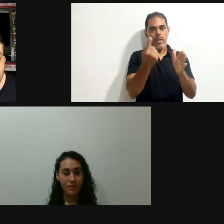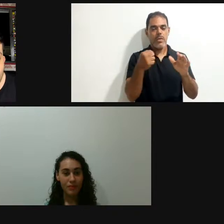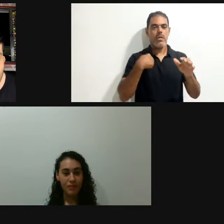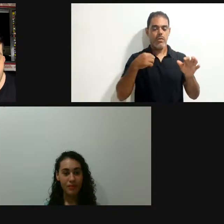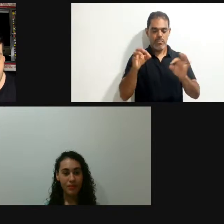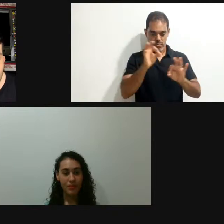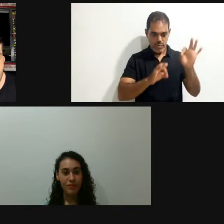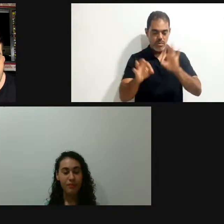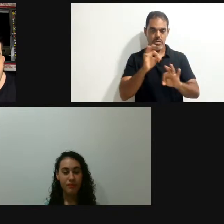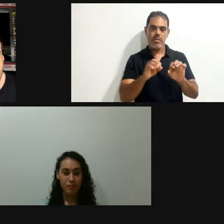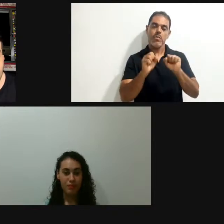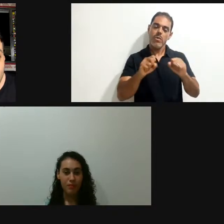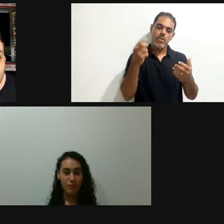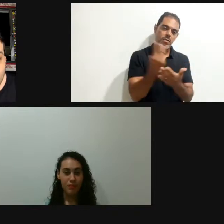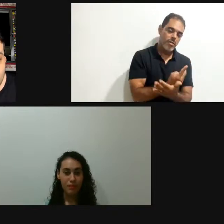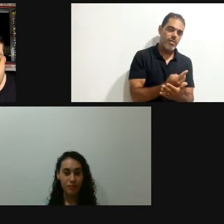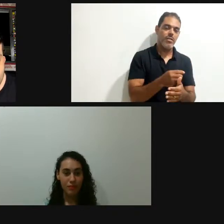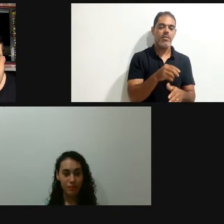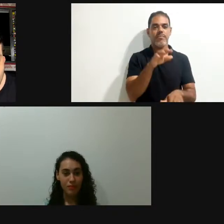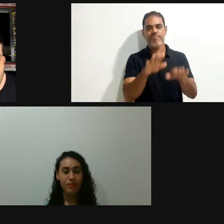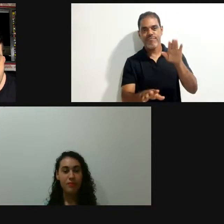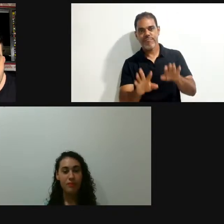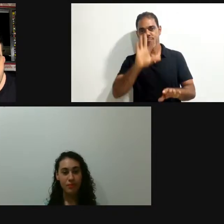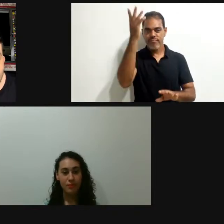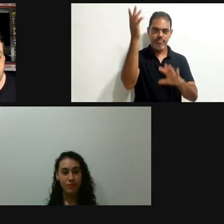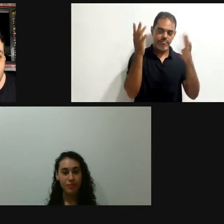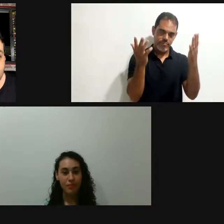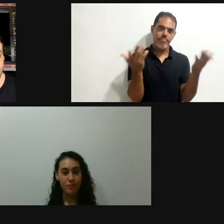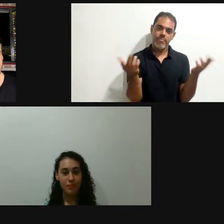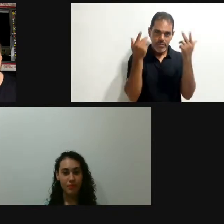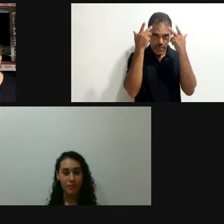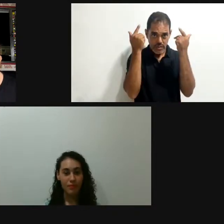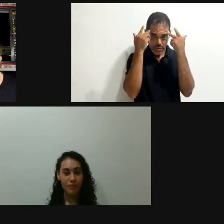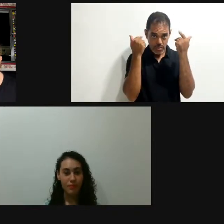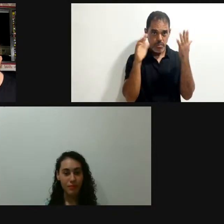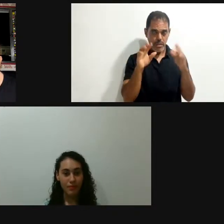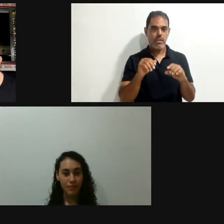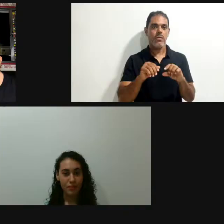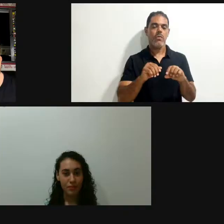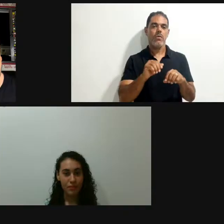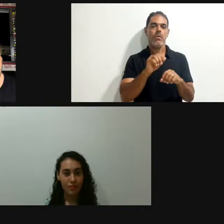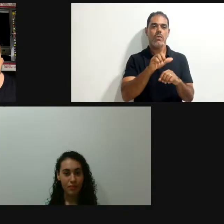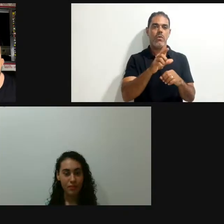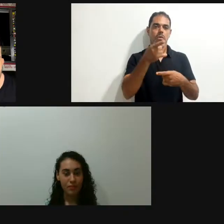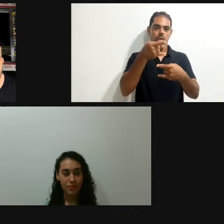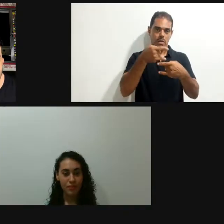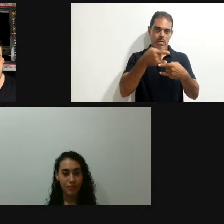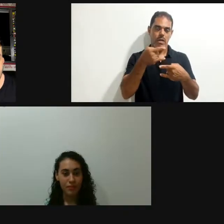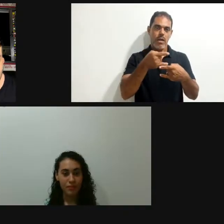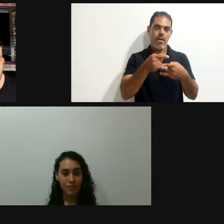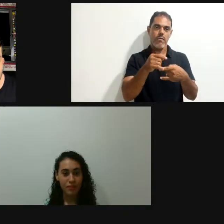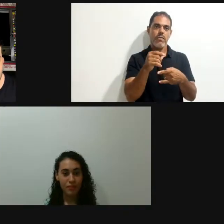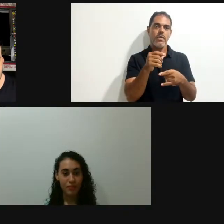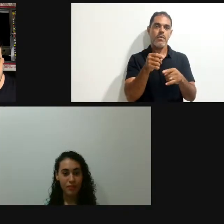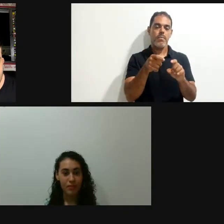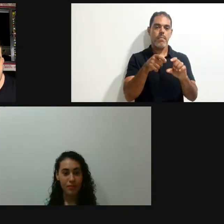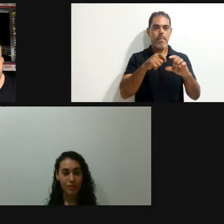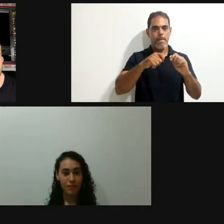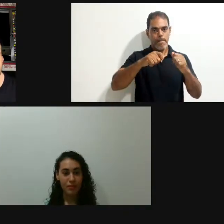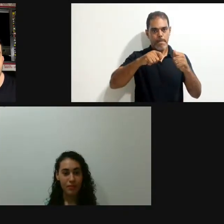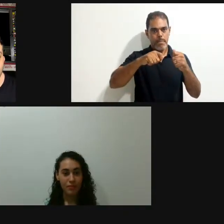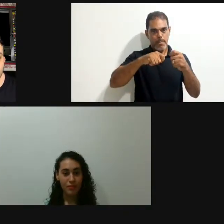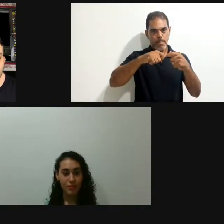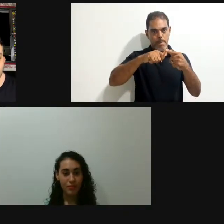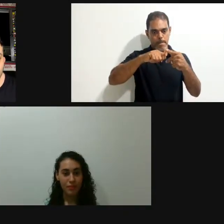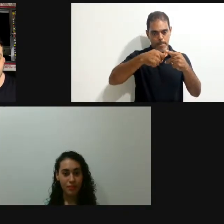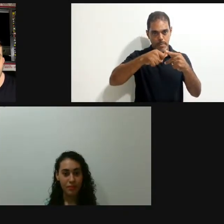errinho, acontecer alguma coisa. E eu deixei o LivePix aqui. Como eu falei anteriormente, nenhum valor do LivePix de hoje vai